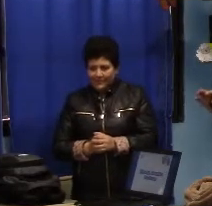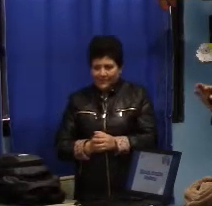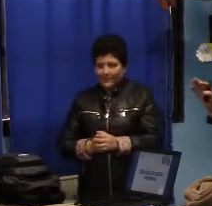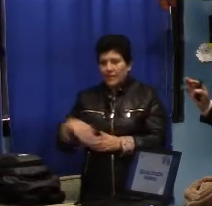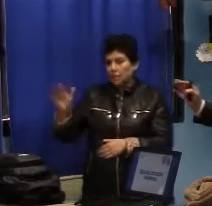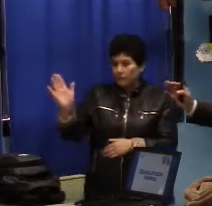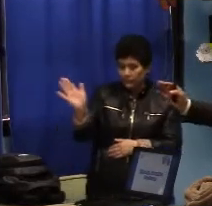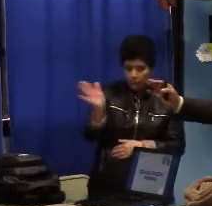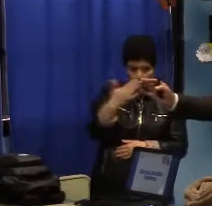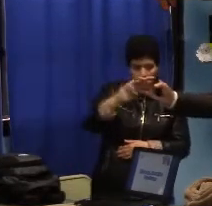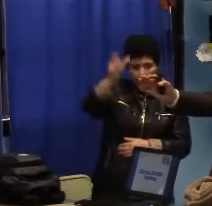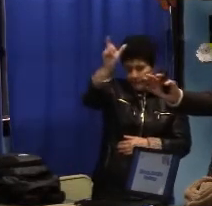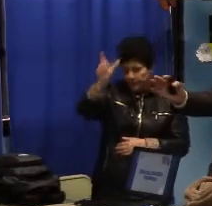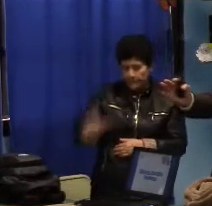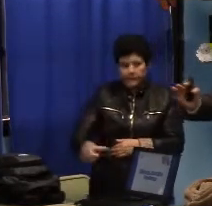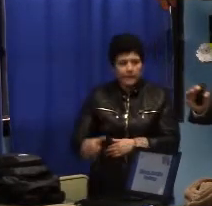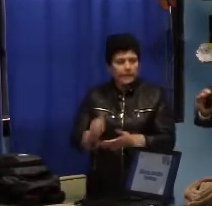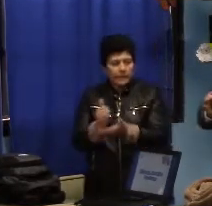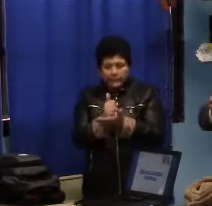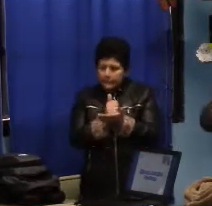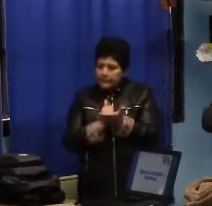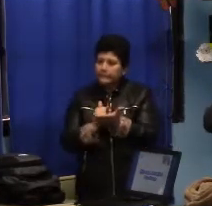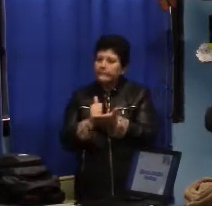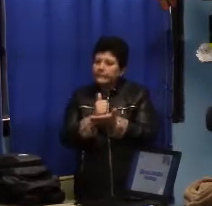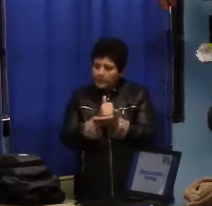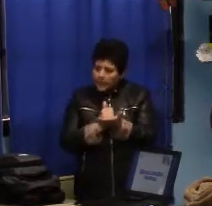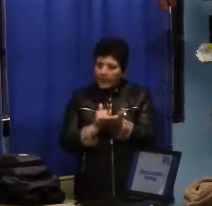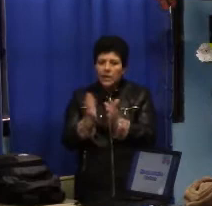Todos los que habían esperado la venida de Cristo